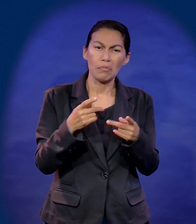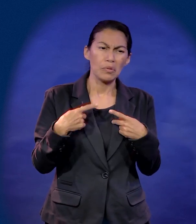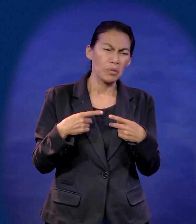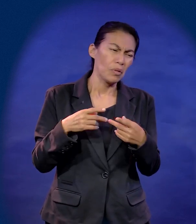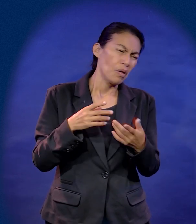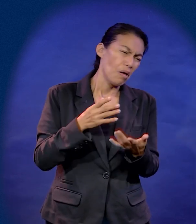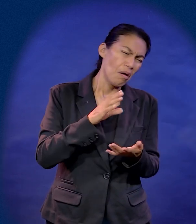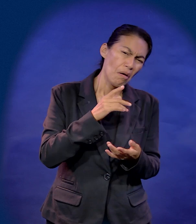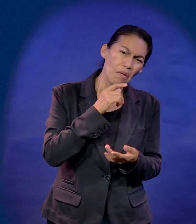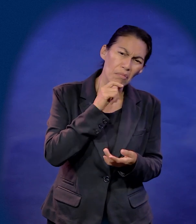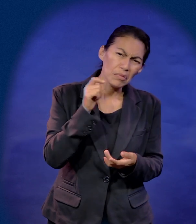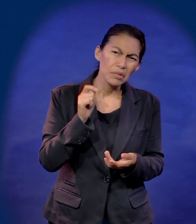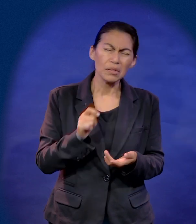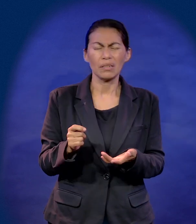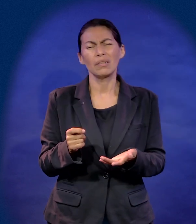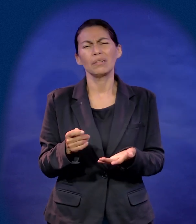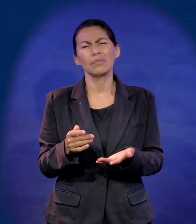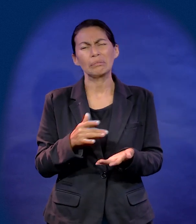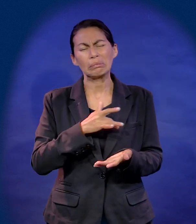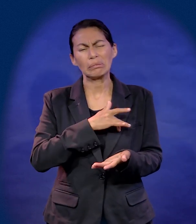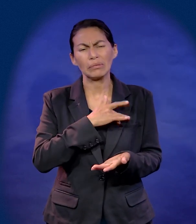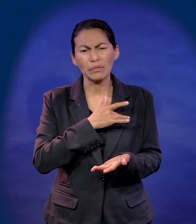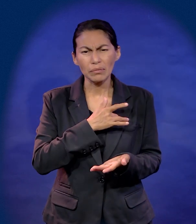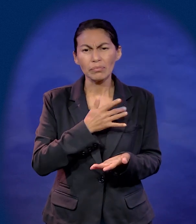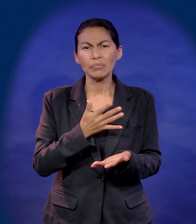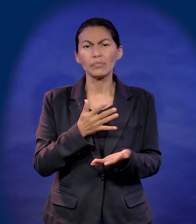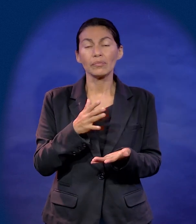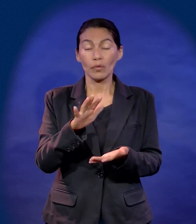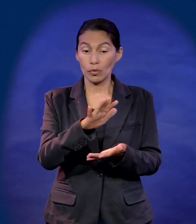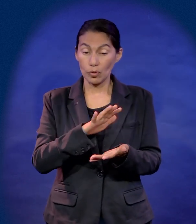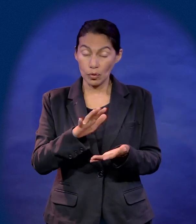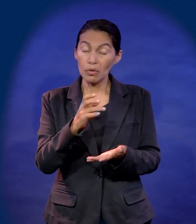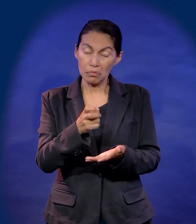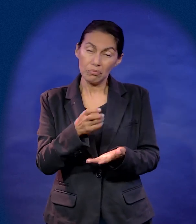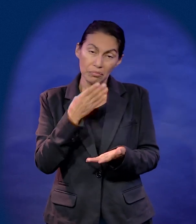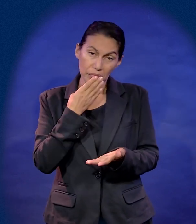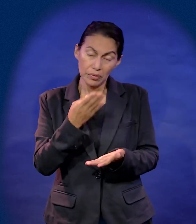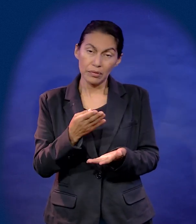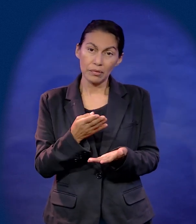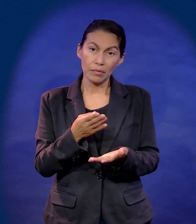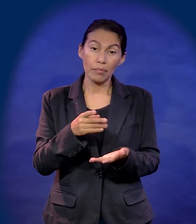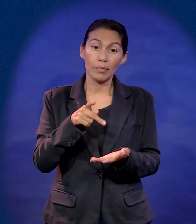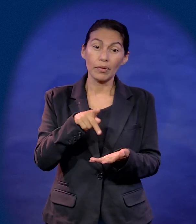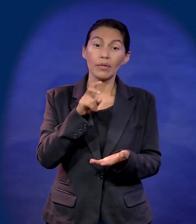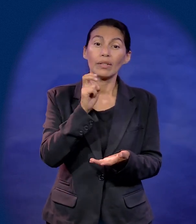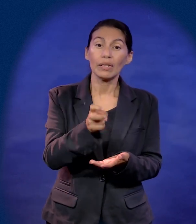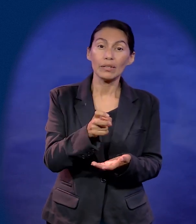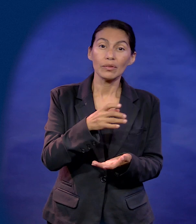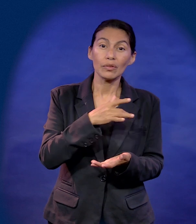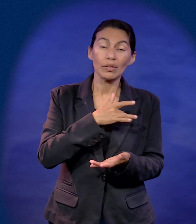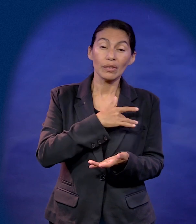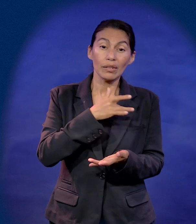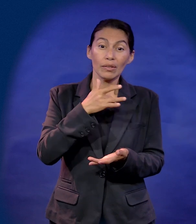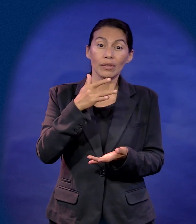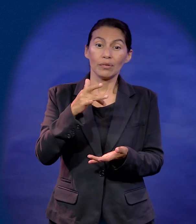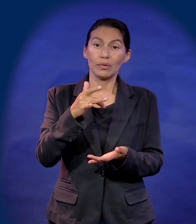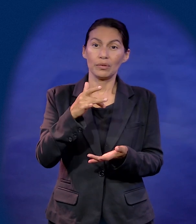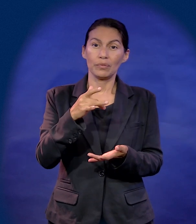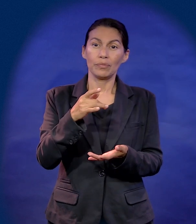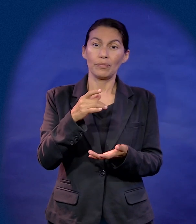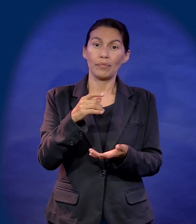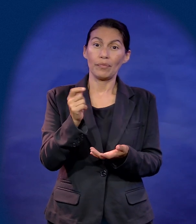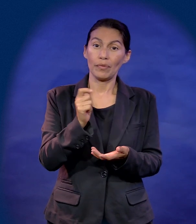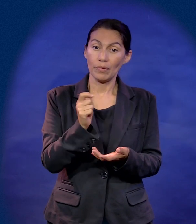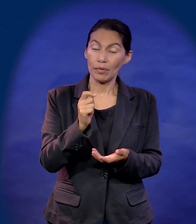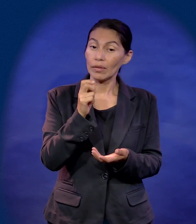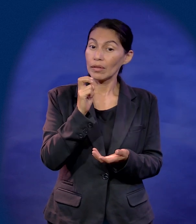Todo lo demás es una amistad sentimental, es querer, es mariposas en el estómago. Todas esas cosas son parte de ese proceso, pero eso